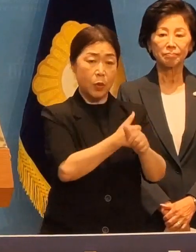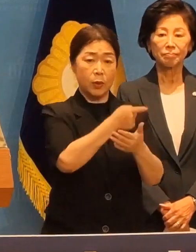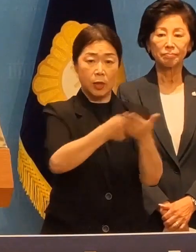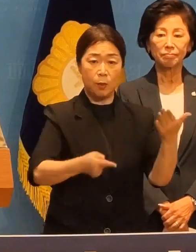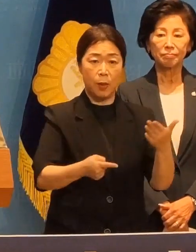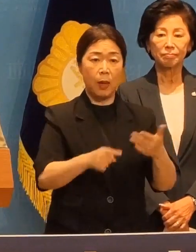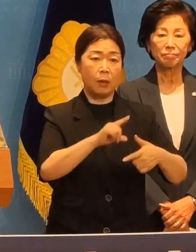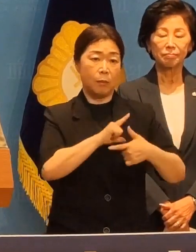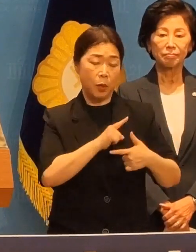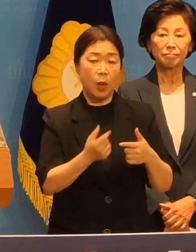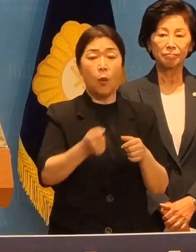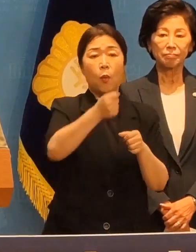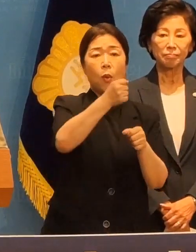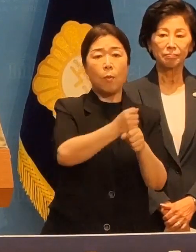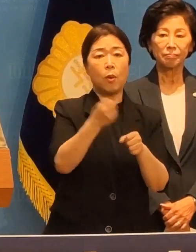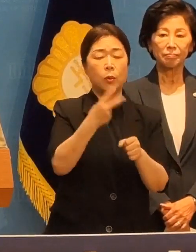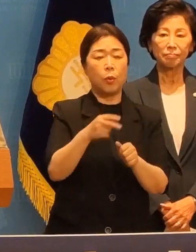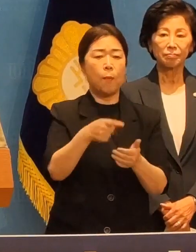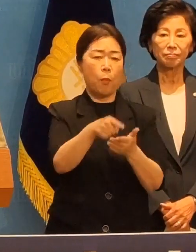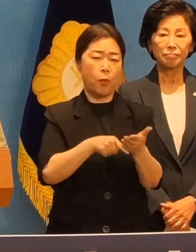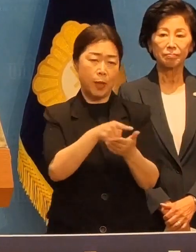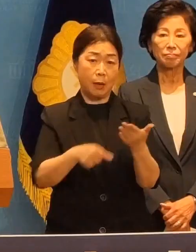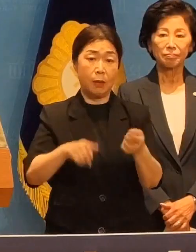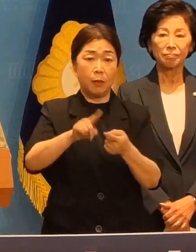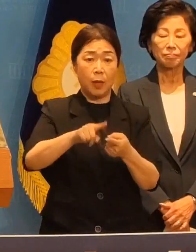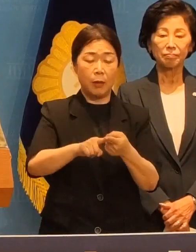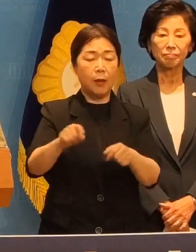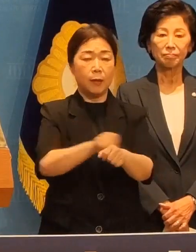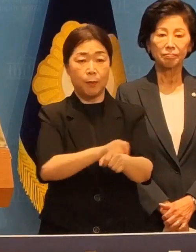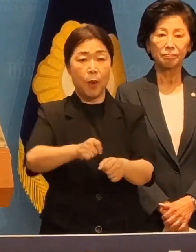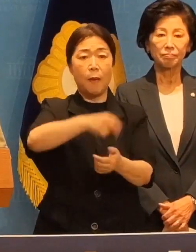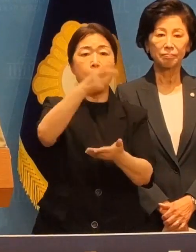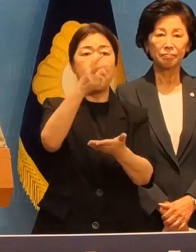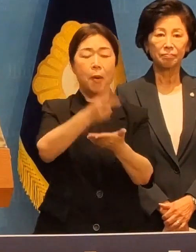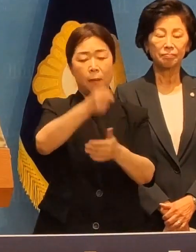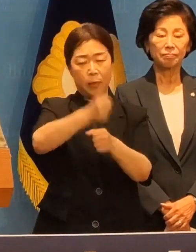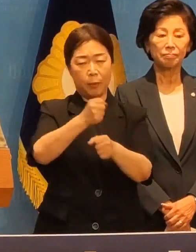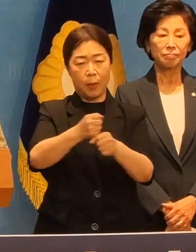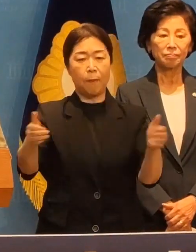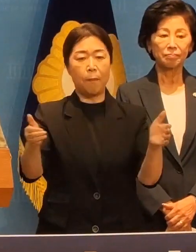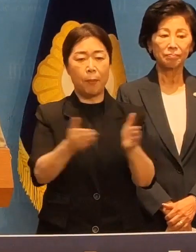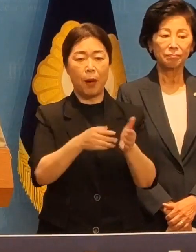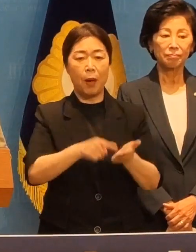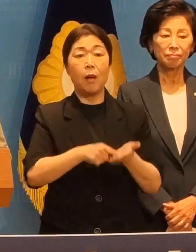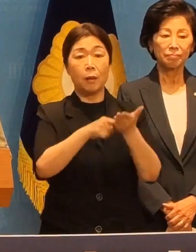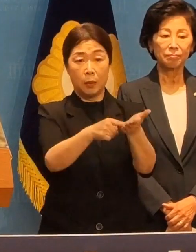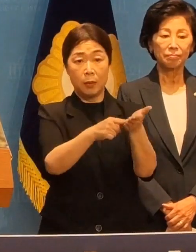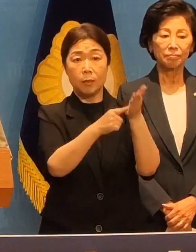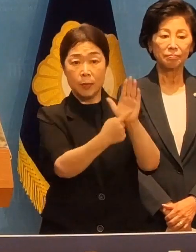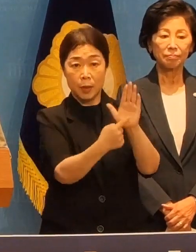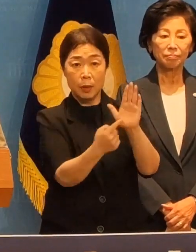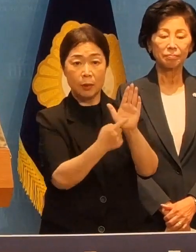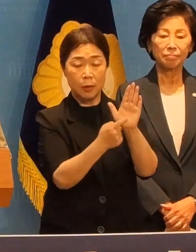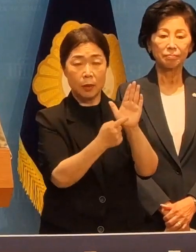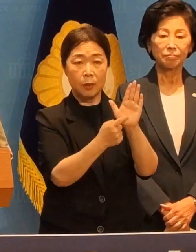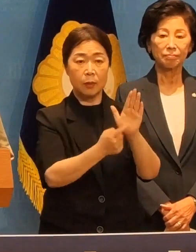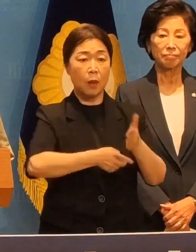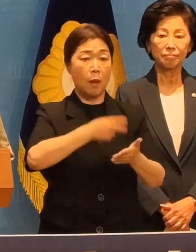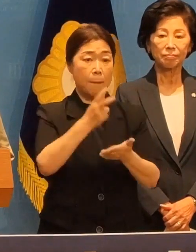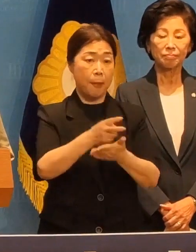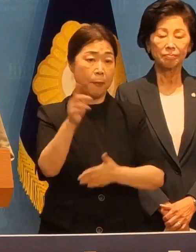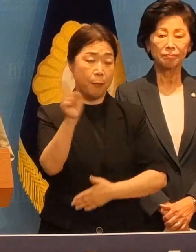피해자의 명예회복 및 보상 등에 관한 특별 법안을 대표 발의했습니다. 이 법안은